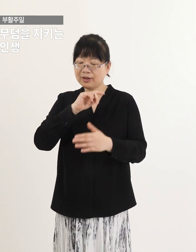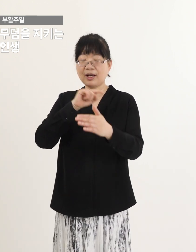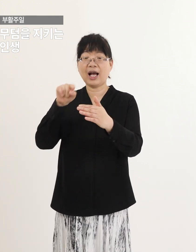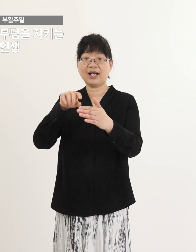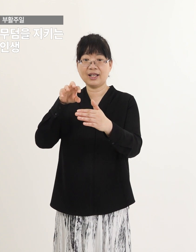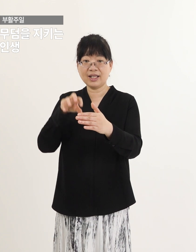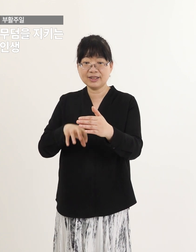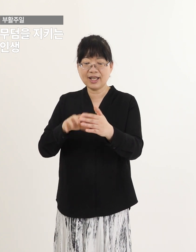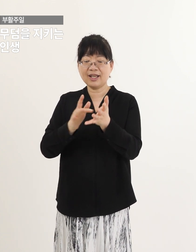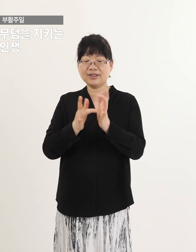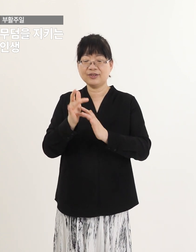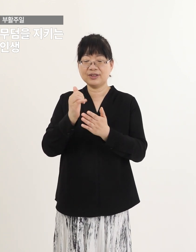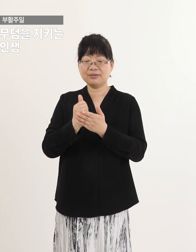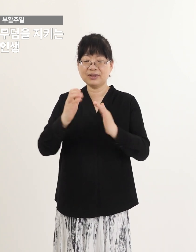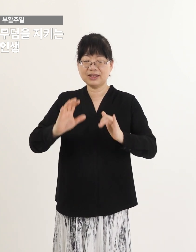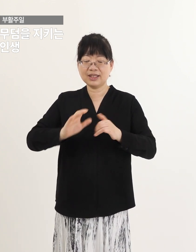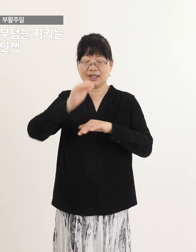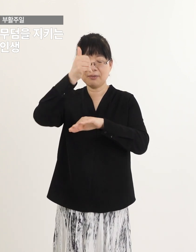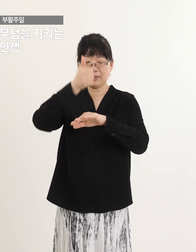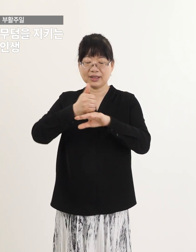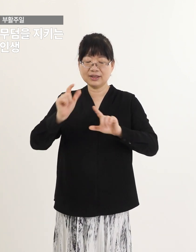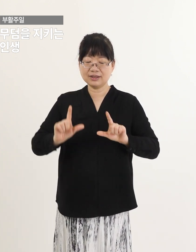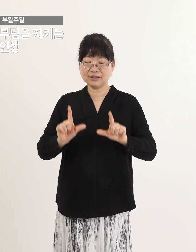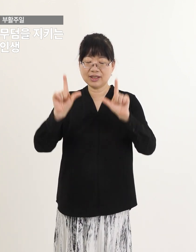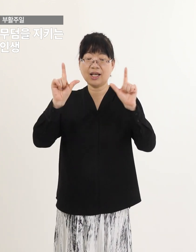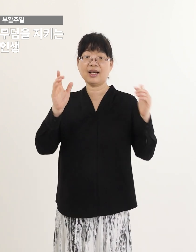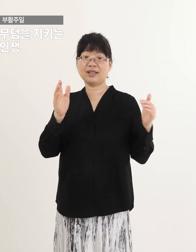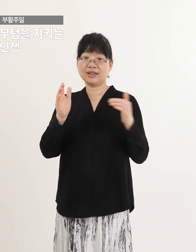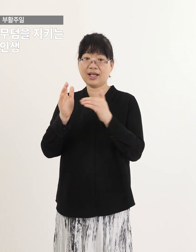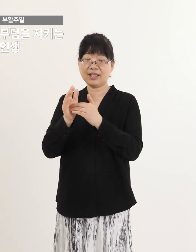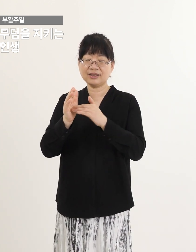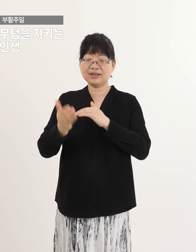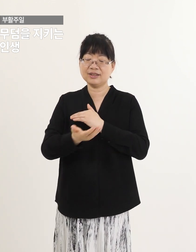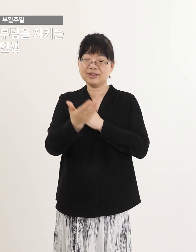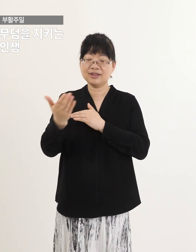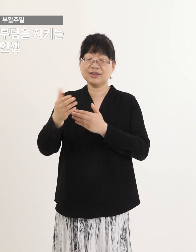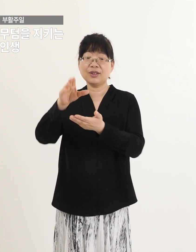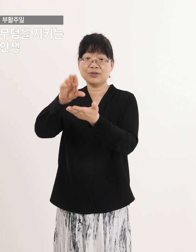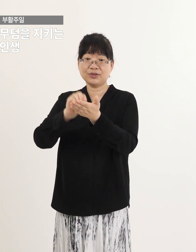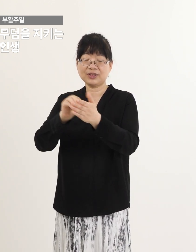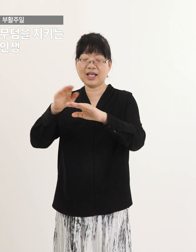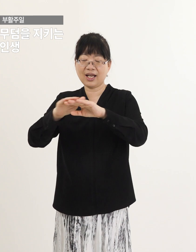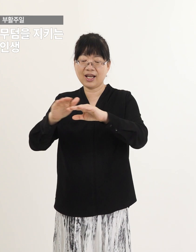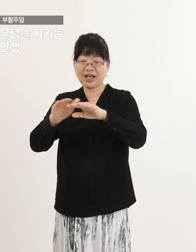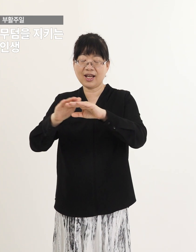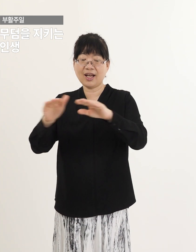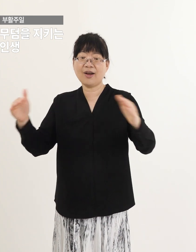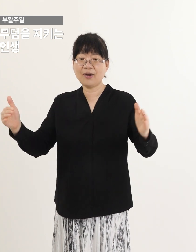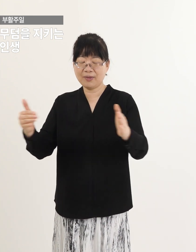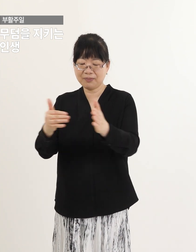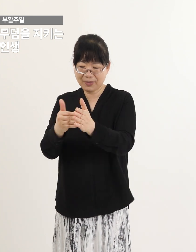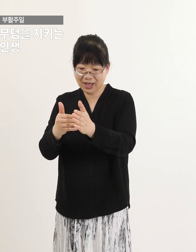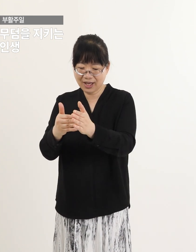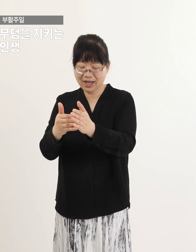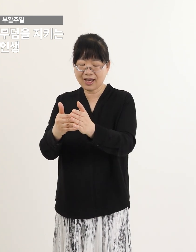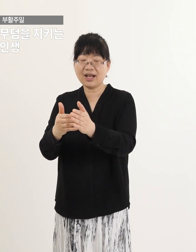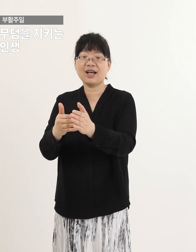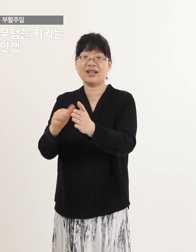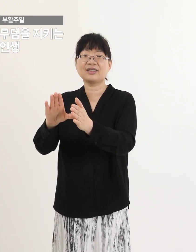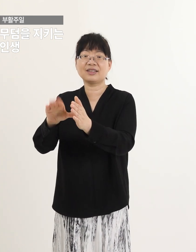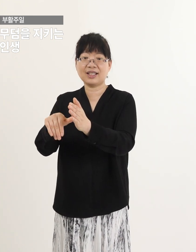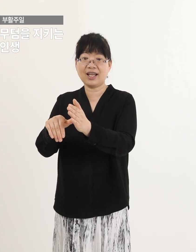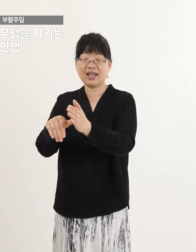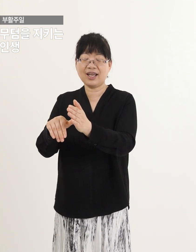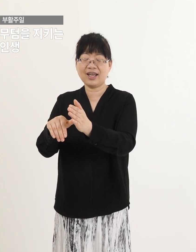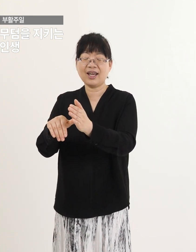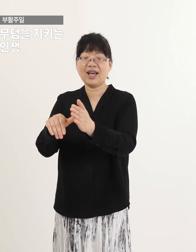예수님이 세상 끝이 나는 날까지 그들이 숙제를 다, 인생의 숙제를 마칠 때까지